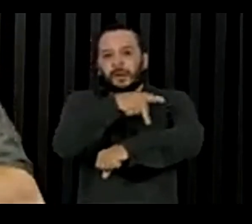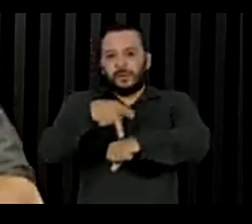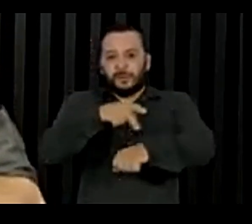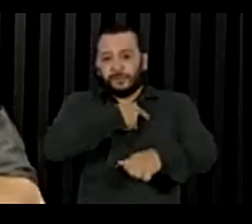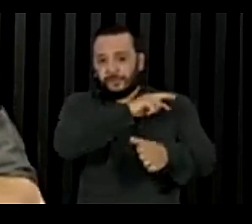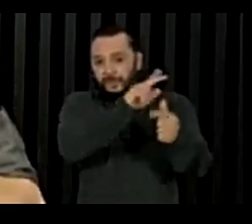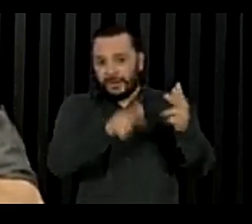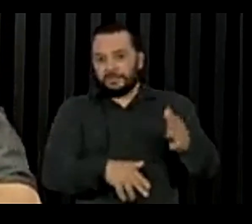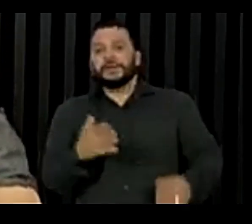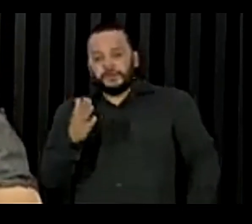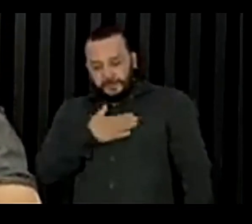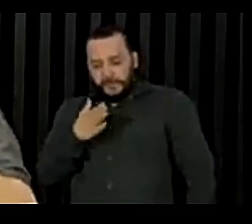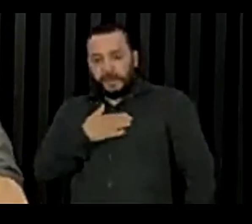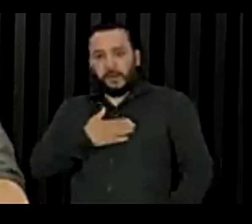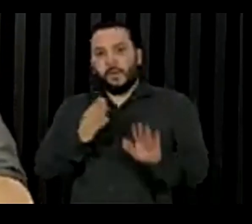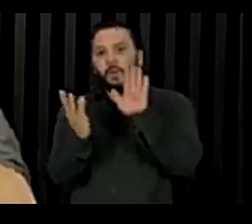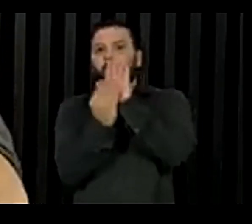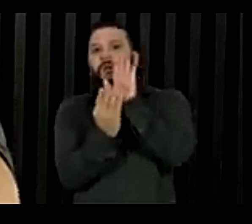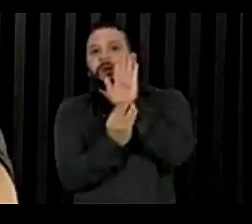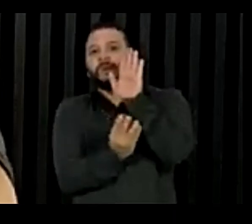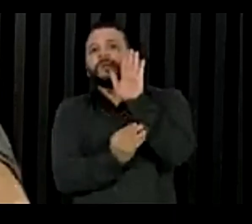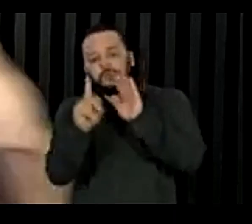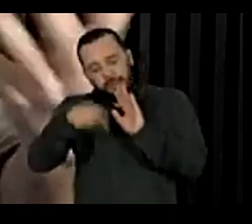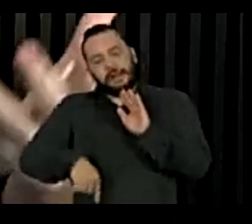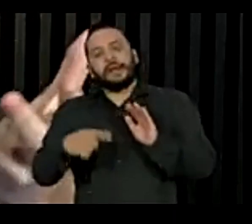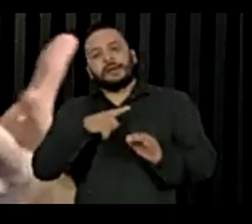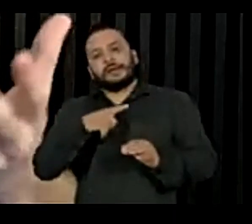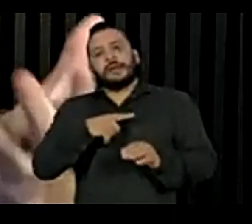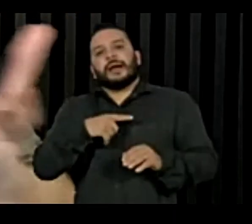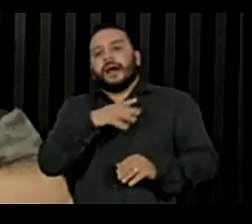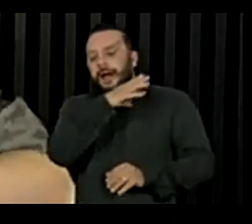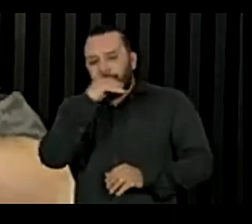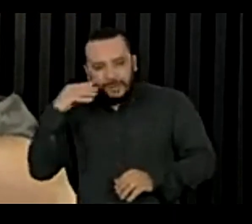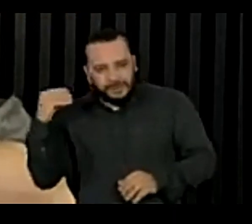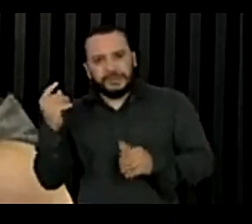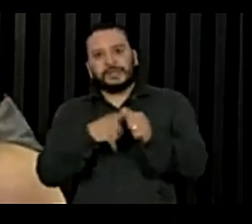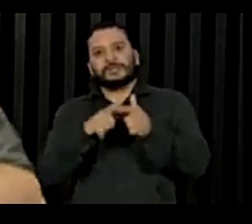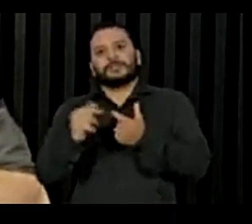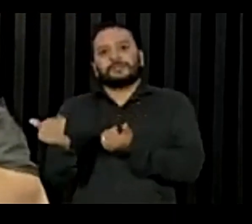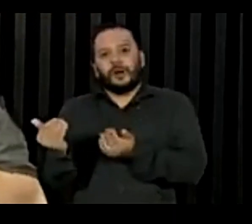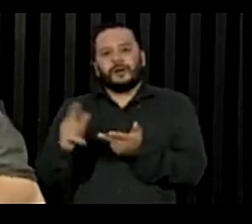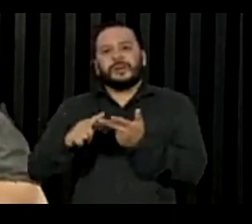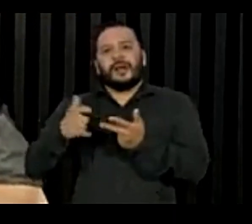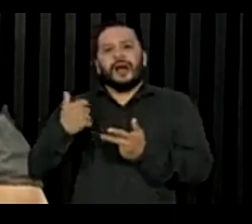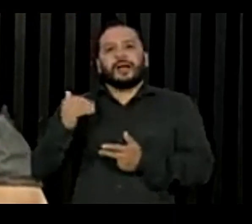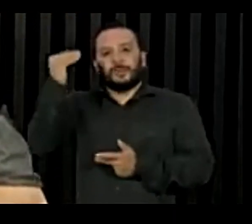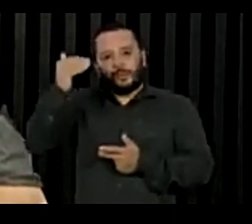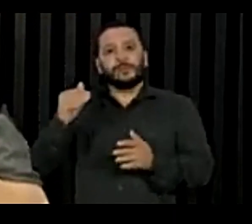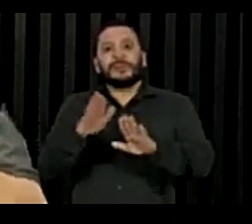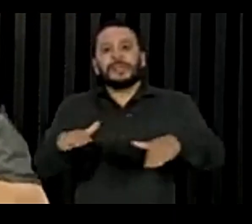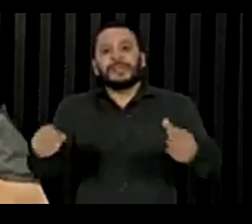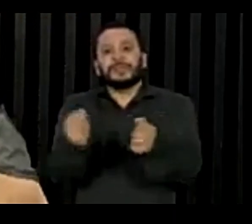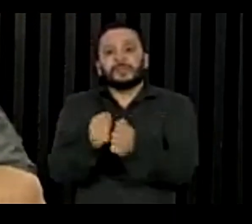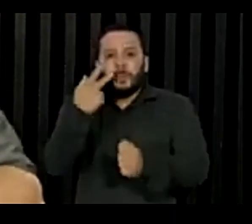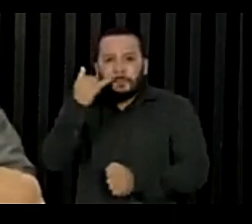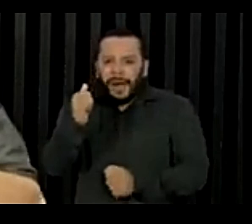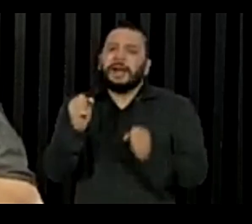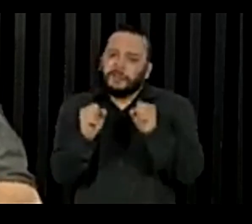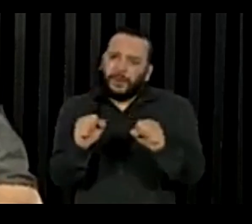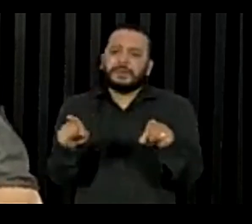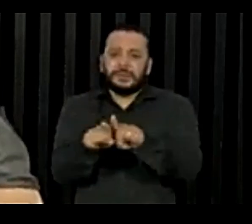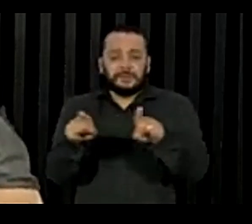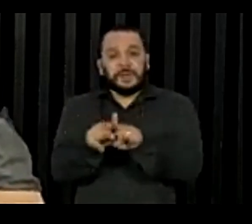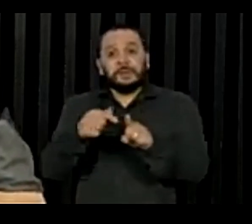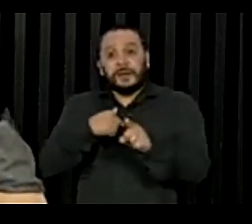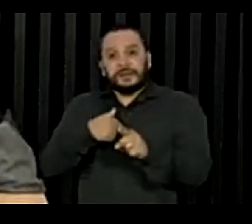conteúdo permanece sendo para adolescentes, jovens adultos e também, se crianças assistirem junto com os pais, eu não vejo problema nenhum. Mas a minha politização fica